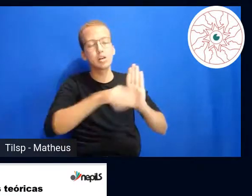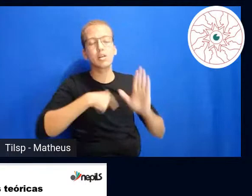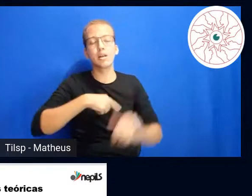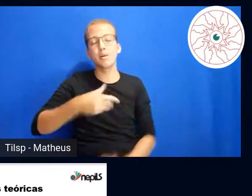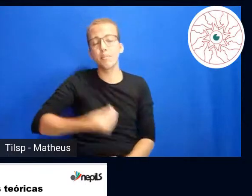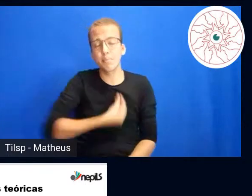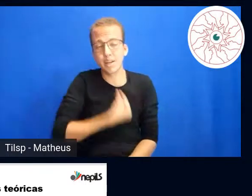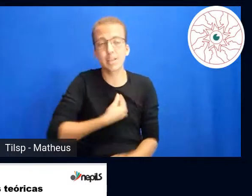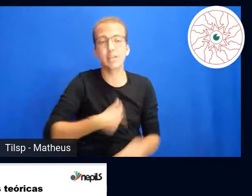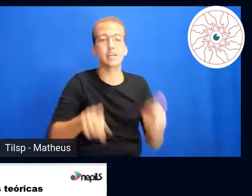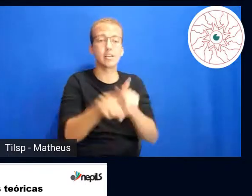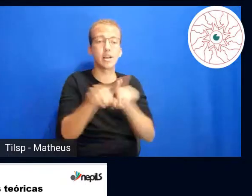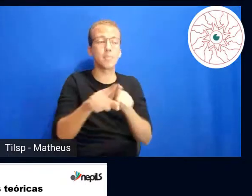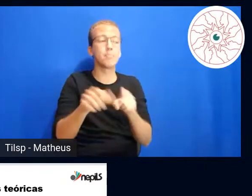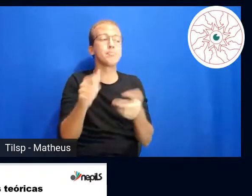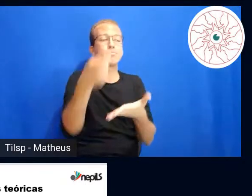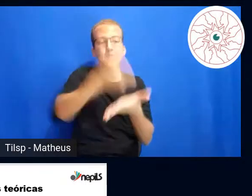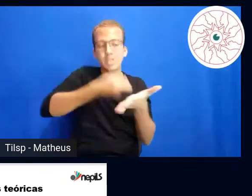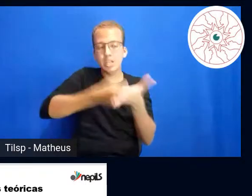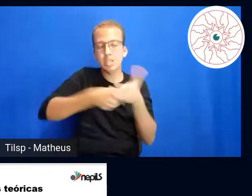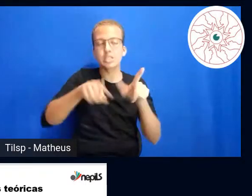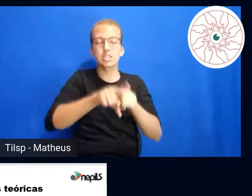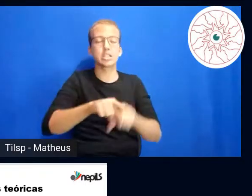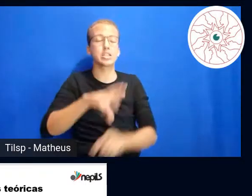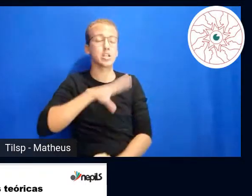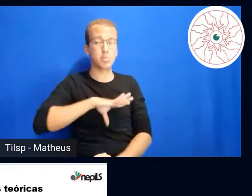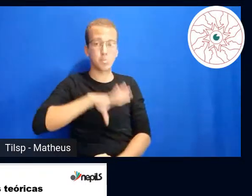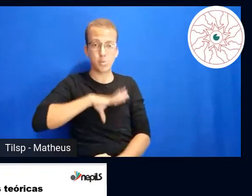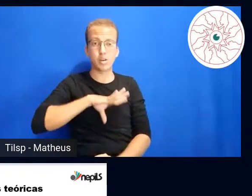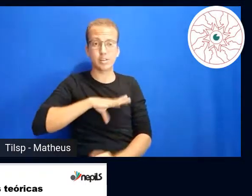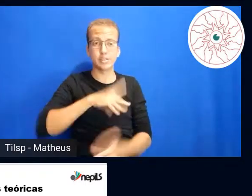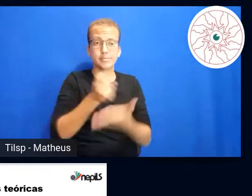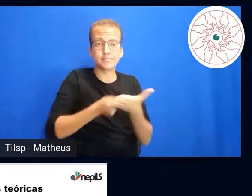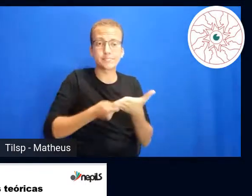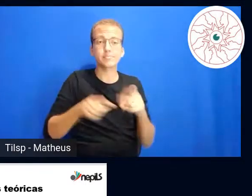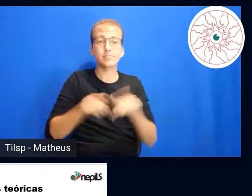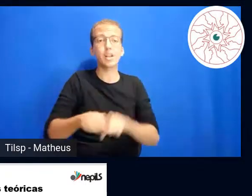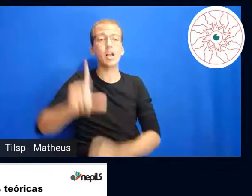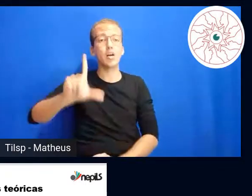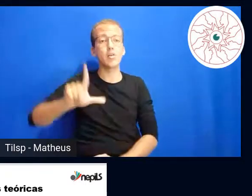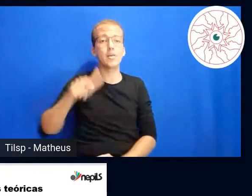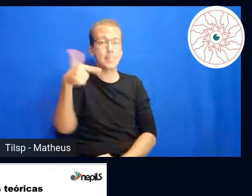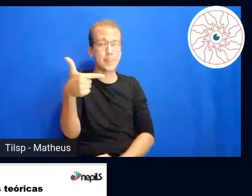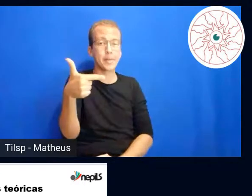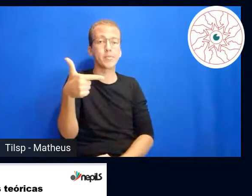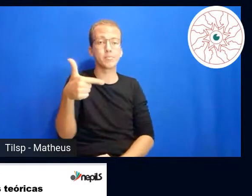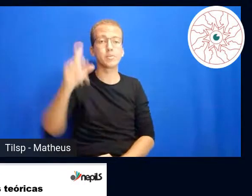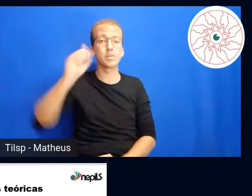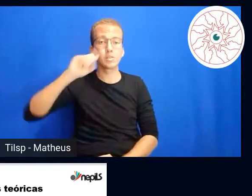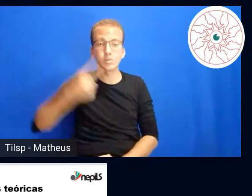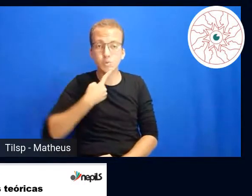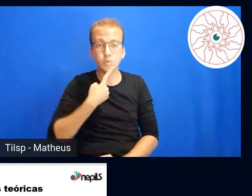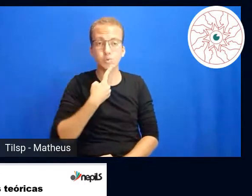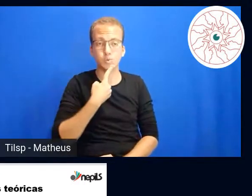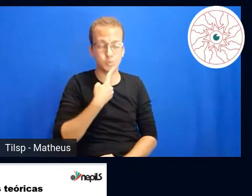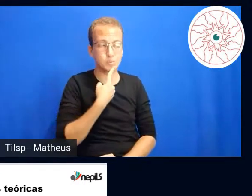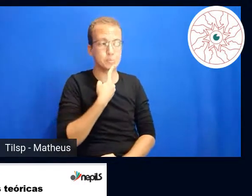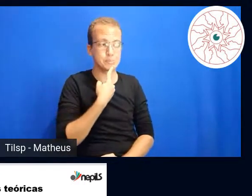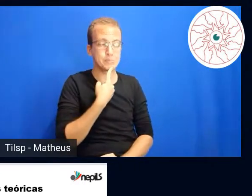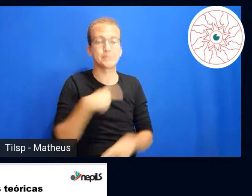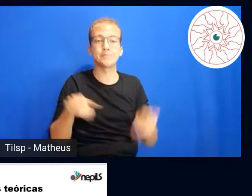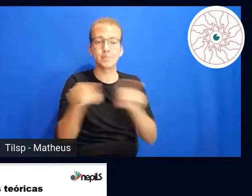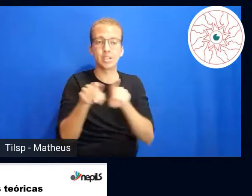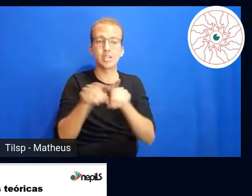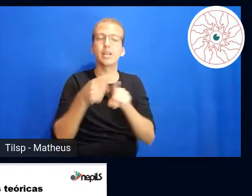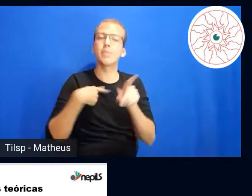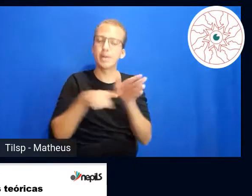língua portuguesa, que é o o eh uma segunda língua para surdos. e partiu também de do do meu trabalho